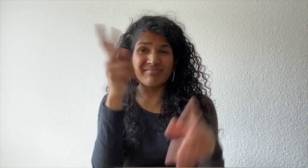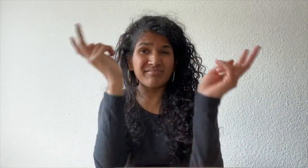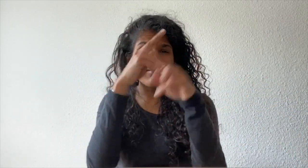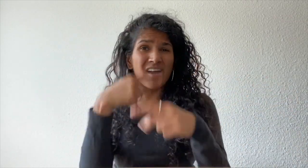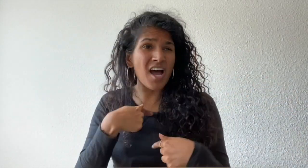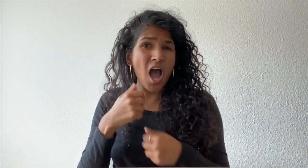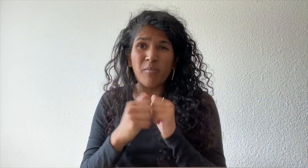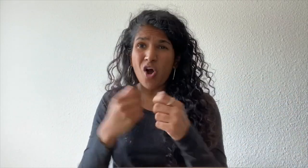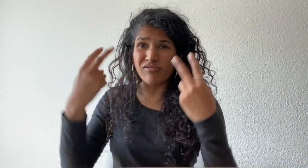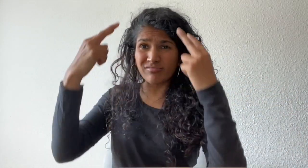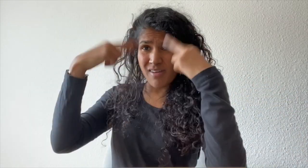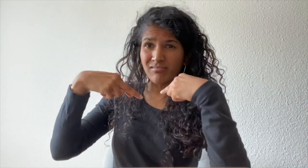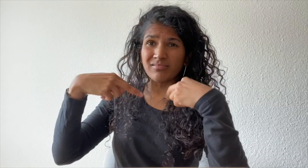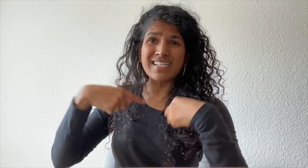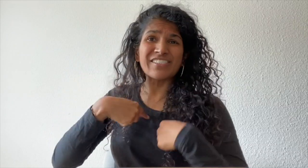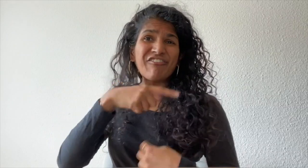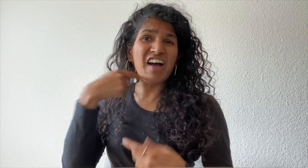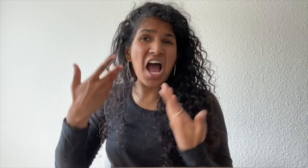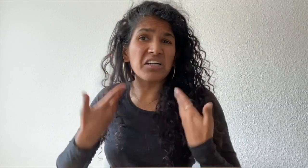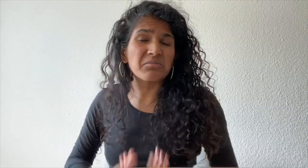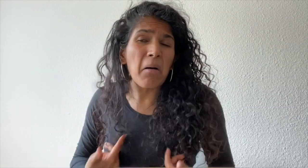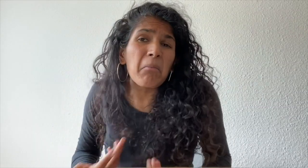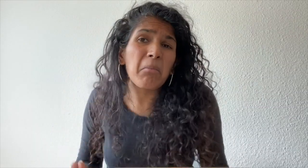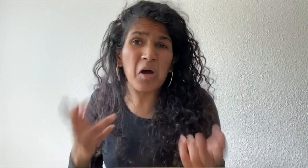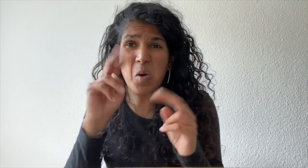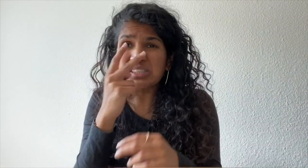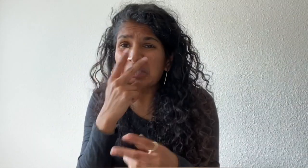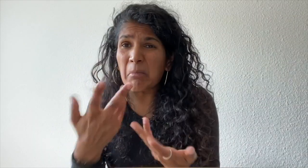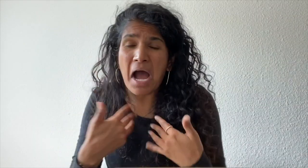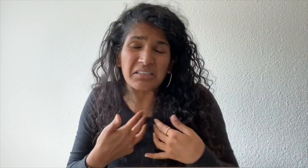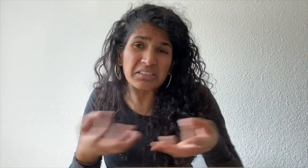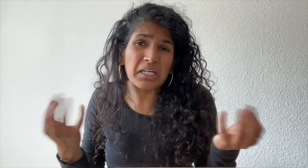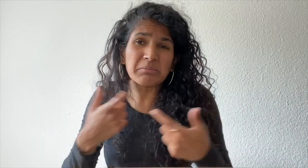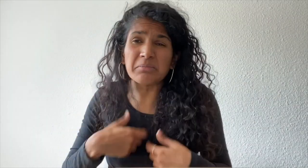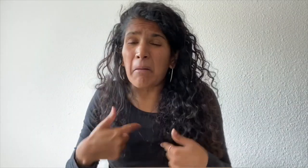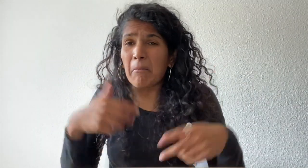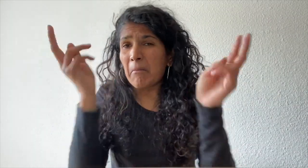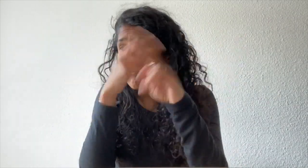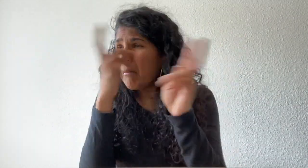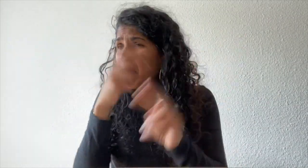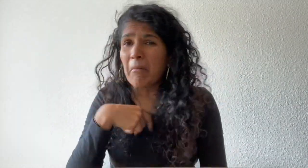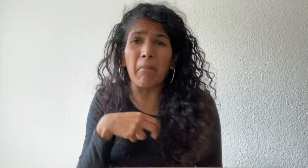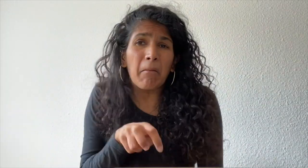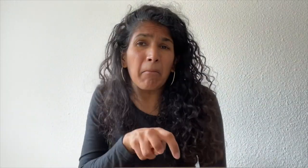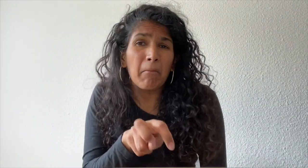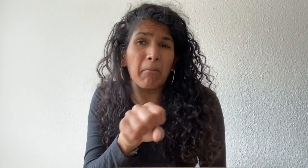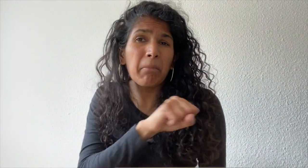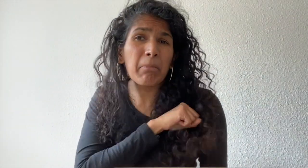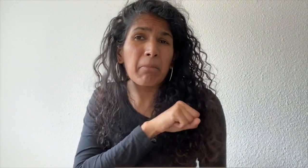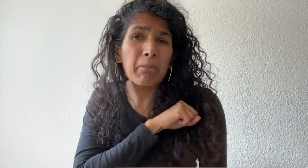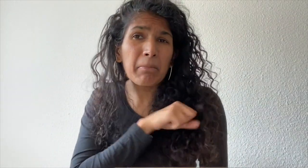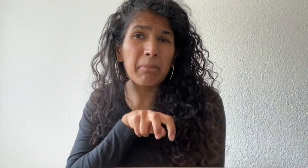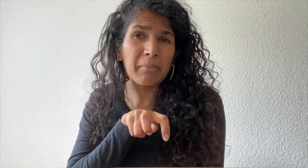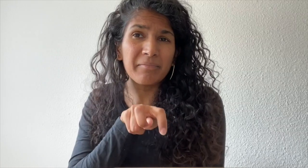intakt. Noch heute können sich weiße Menschen dort unbehelligt bewegen, weil diese Normen